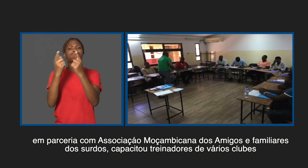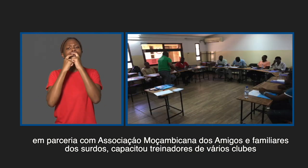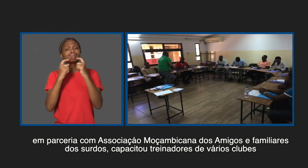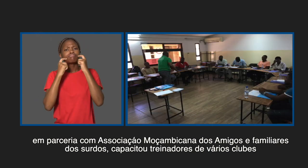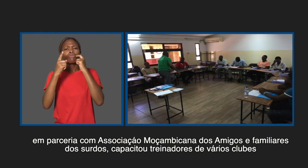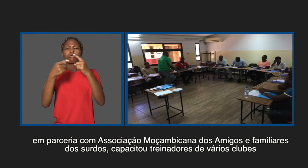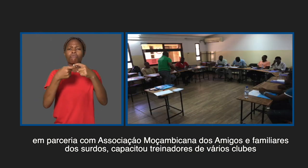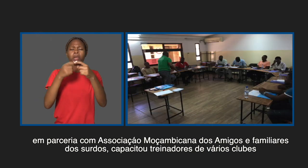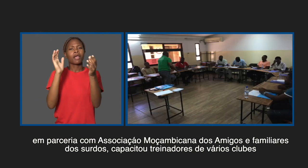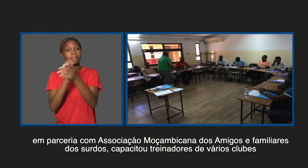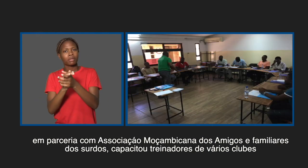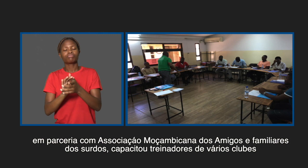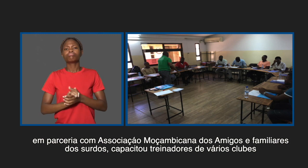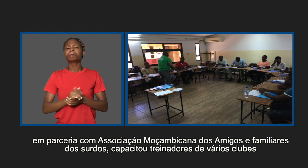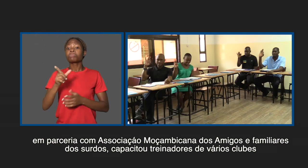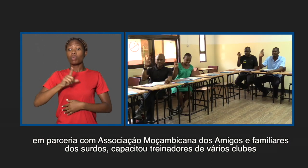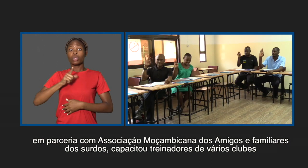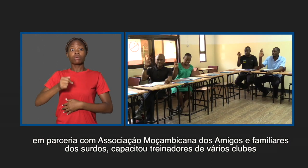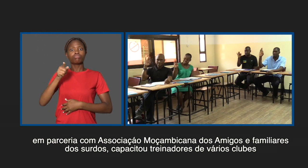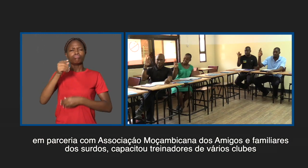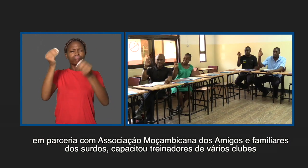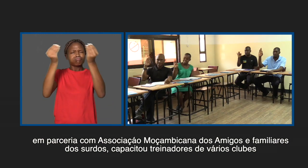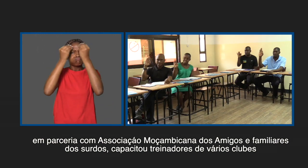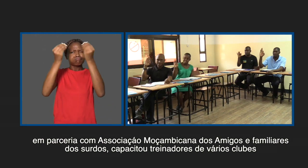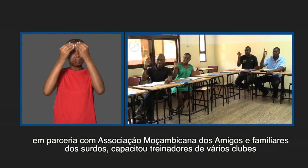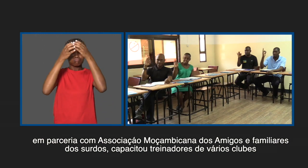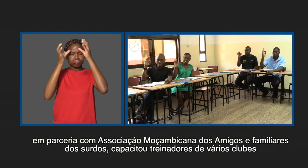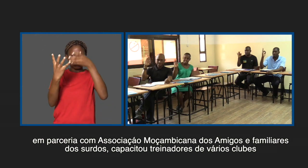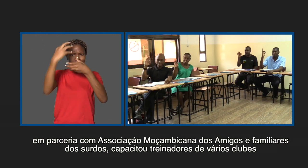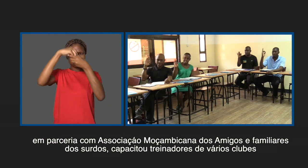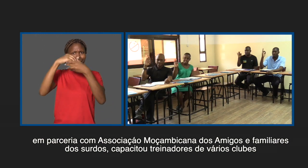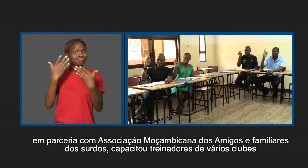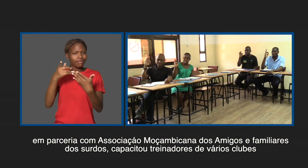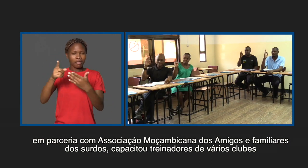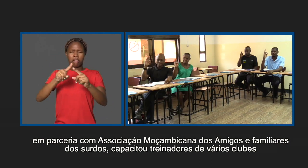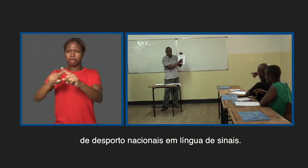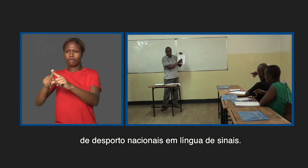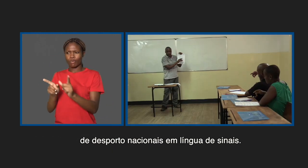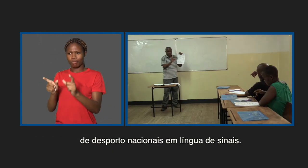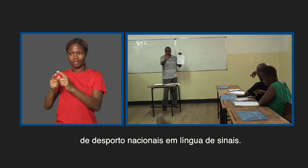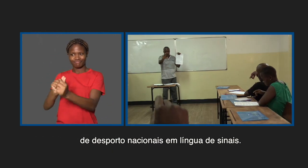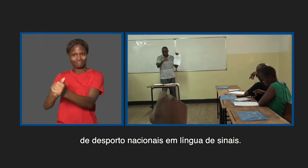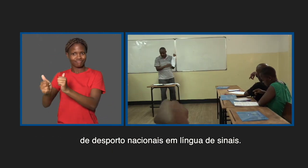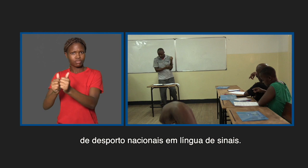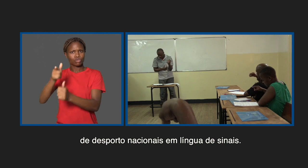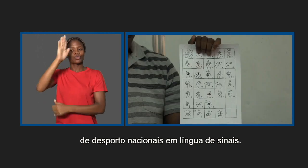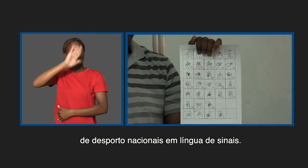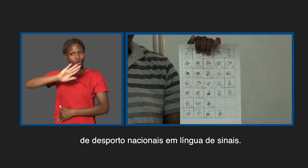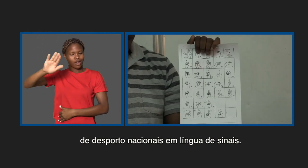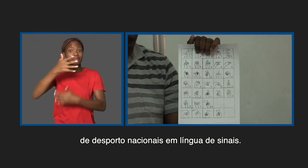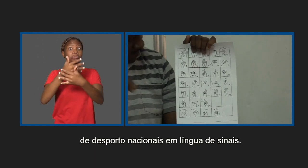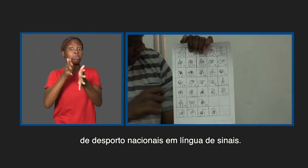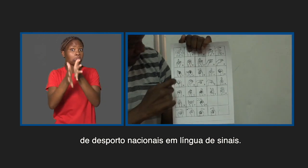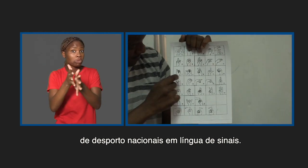com a Associação Moçambicana dos Amigos e Familiares de Surdos, capacitou treinadores de vários clubes de desporto nacionais em